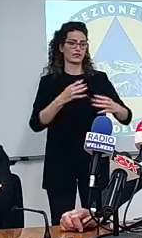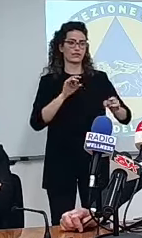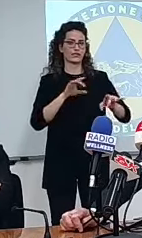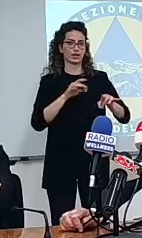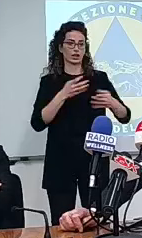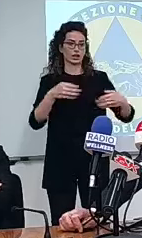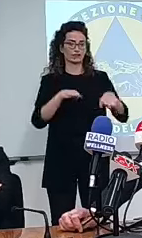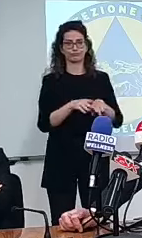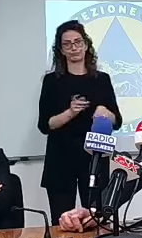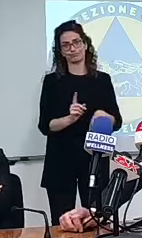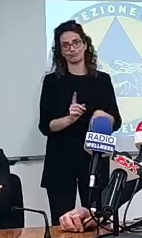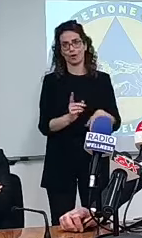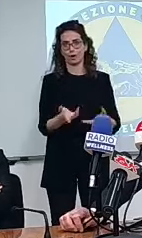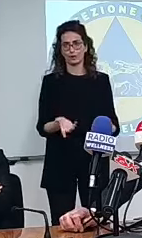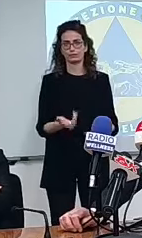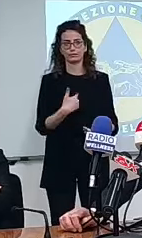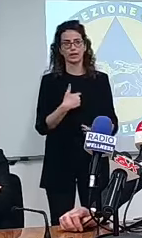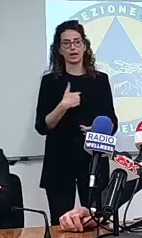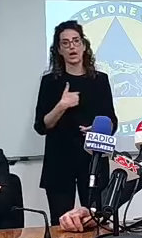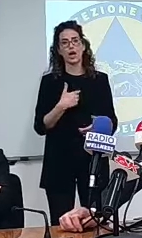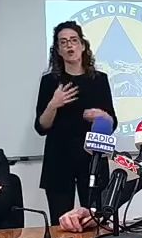Quotidiano, quindi voglio dire...